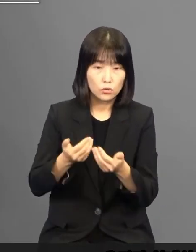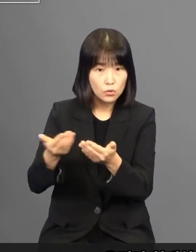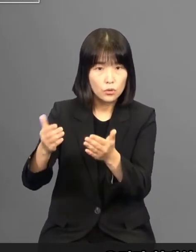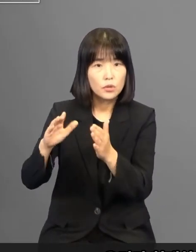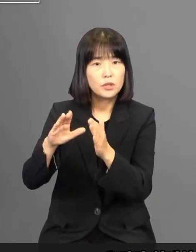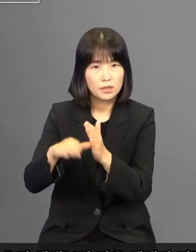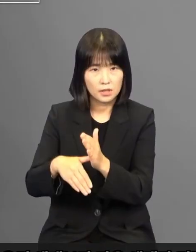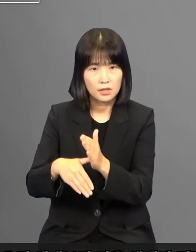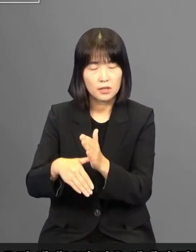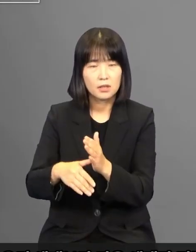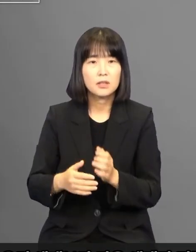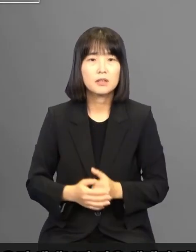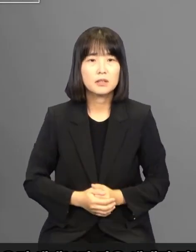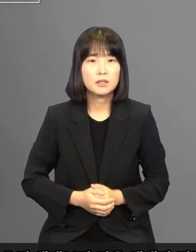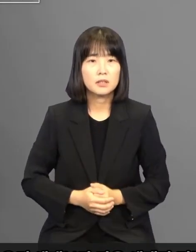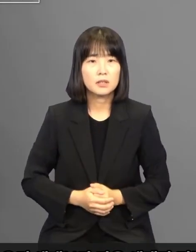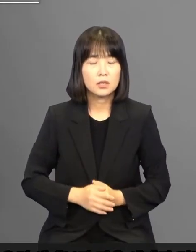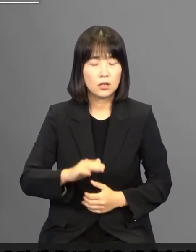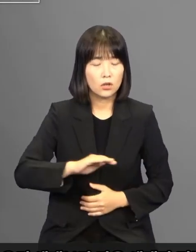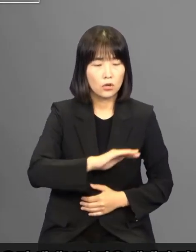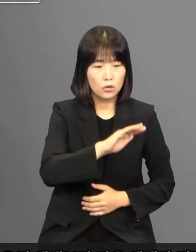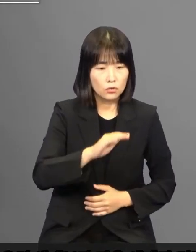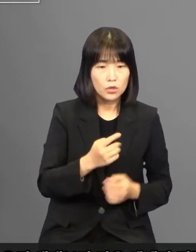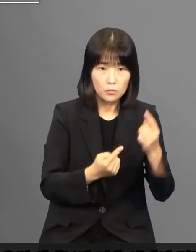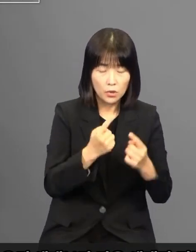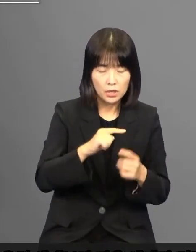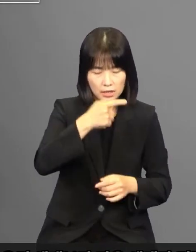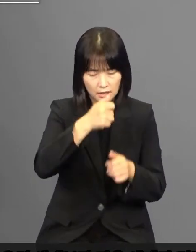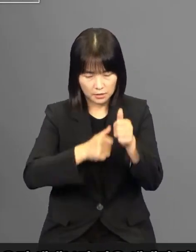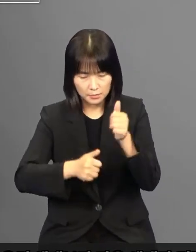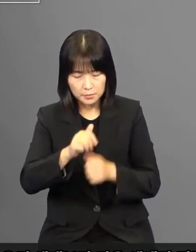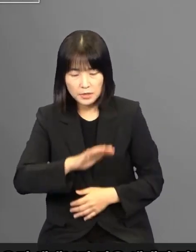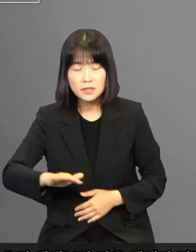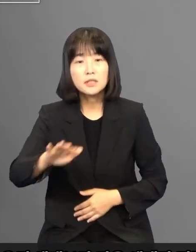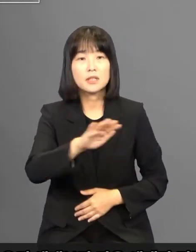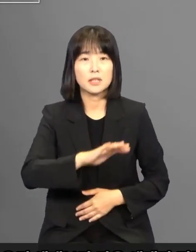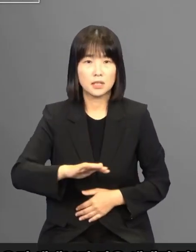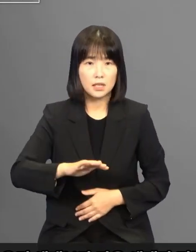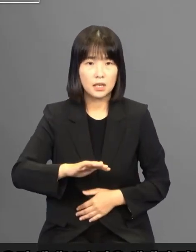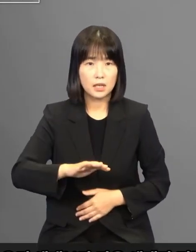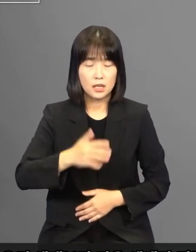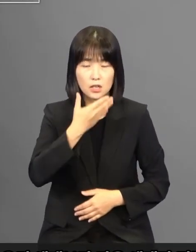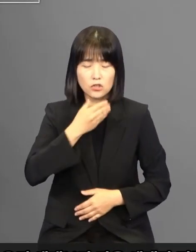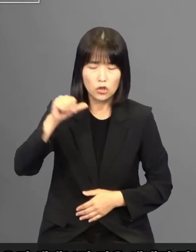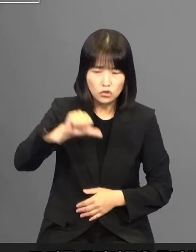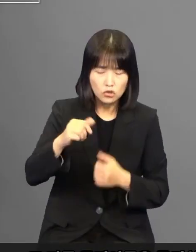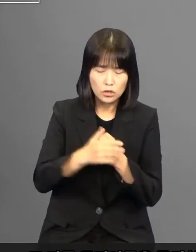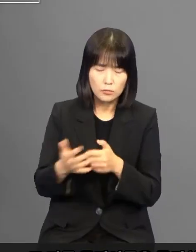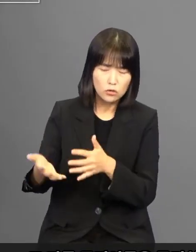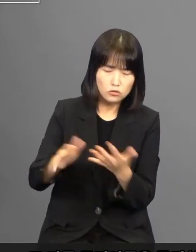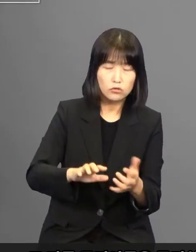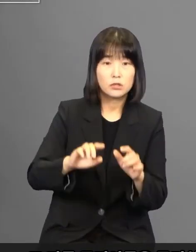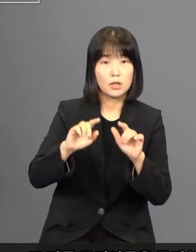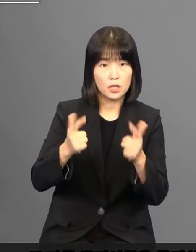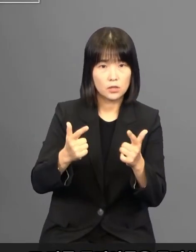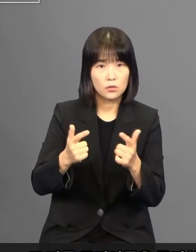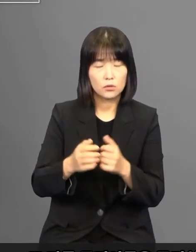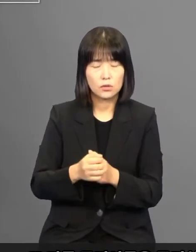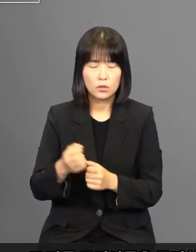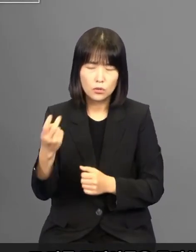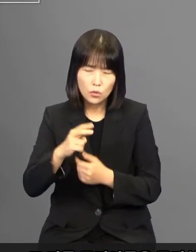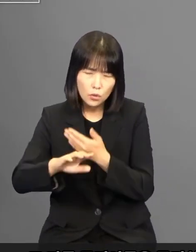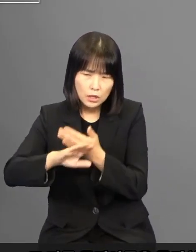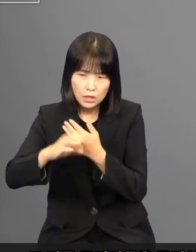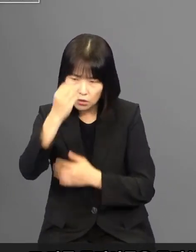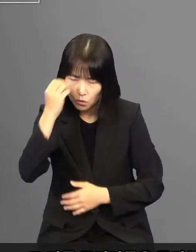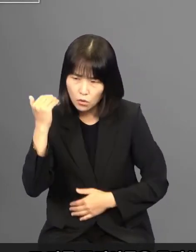때에 우리 세대보다 다음 세대가 저주를 말미암아 죽어나가는 세대가 아니라 또 다른 골리앗들을